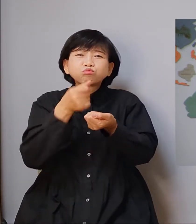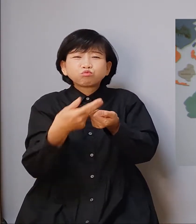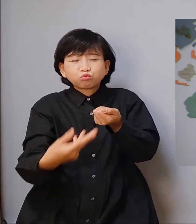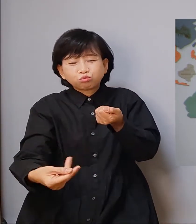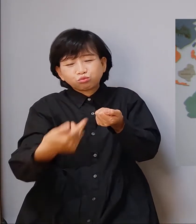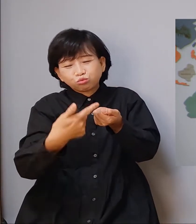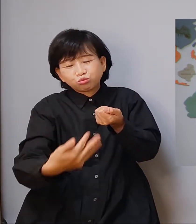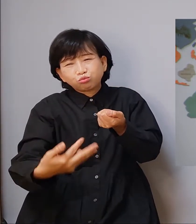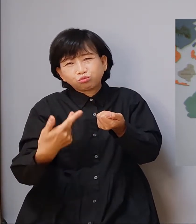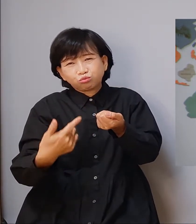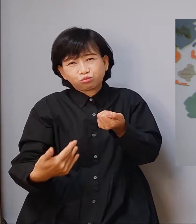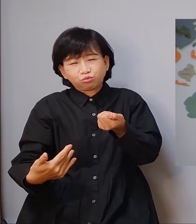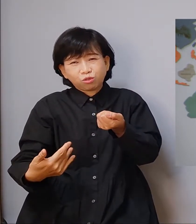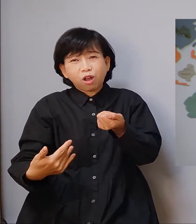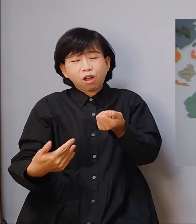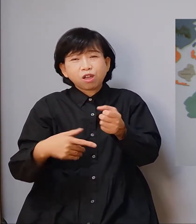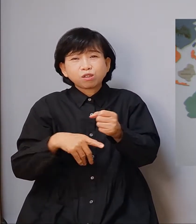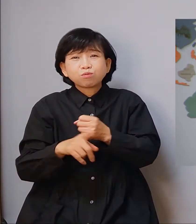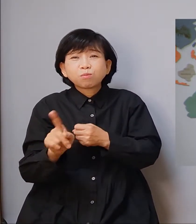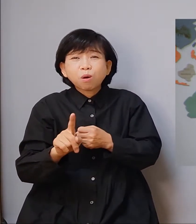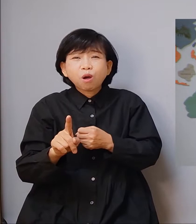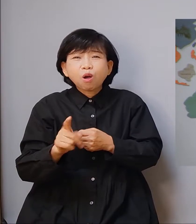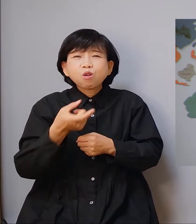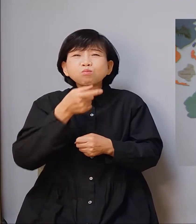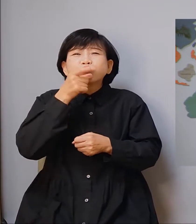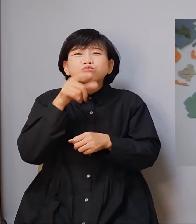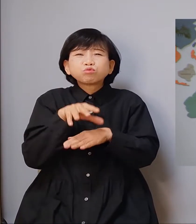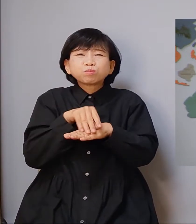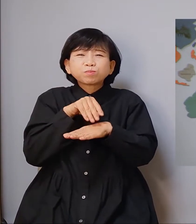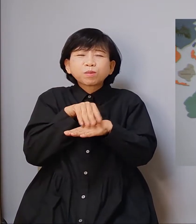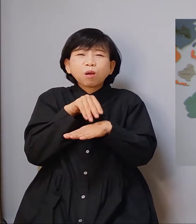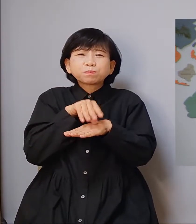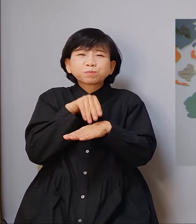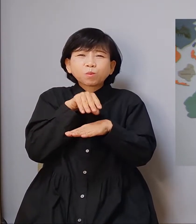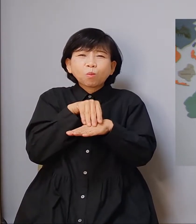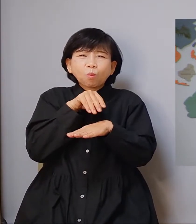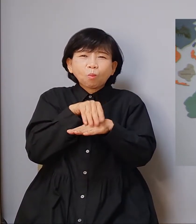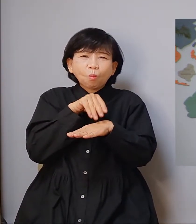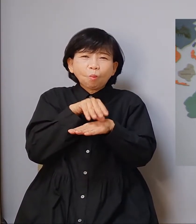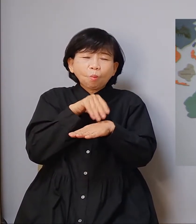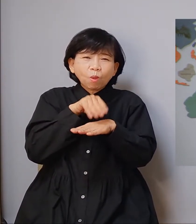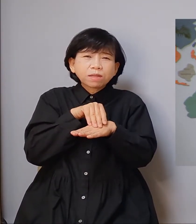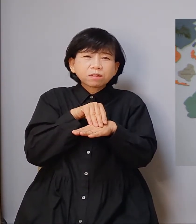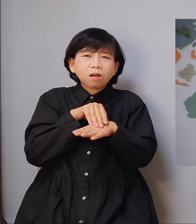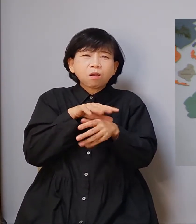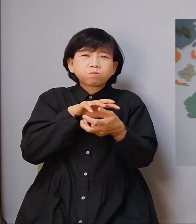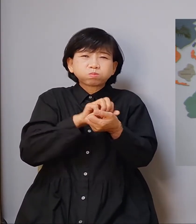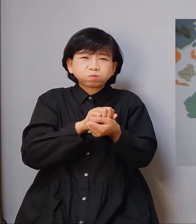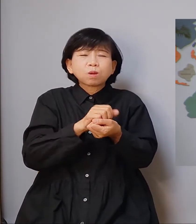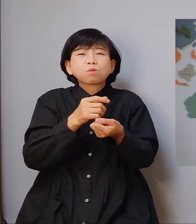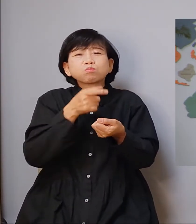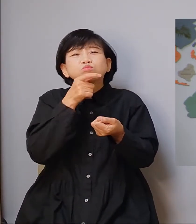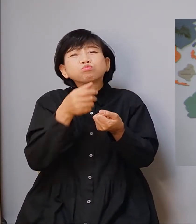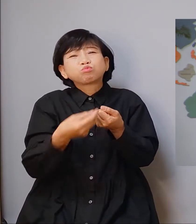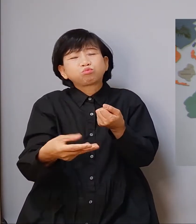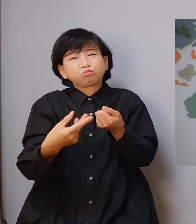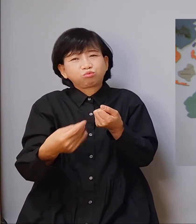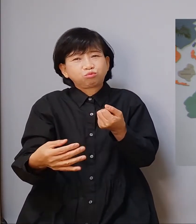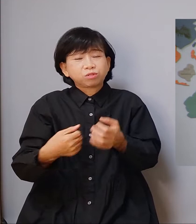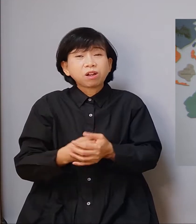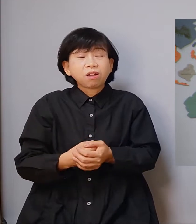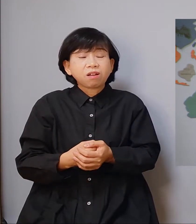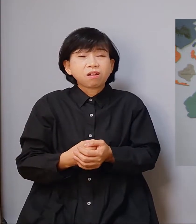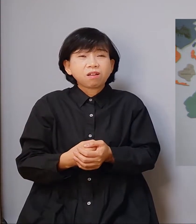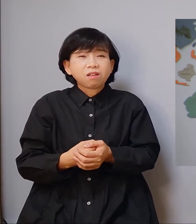이유는 그 스펀지가 물을 머금고 있기 때문입니다. 스펀지는 오직 그 안에